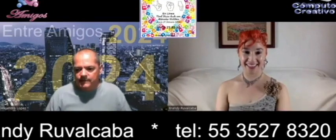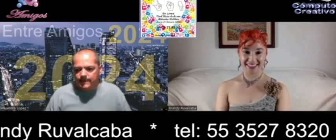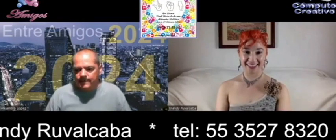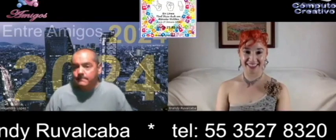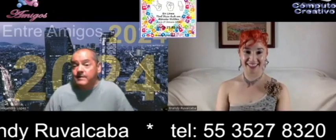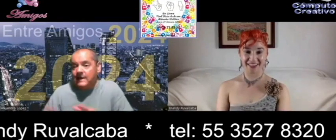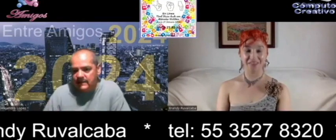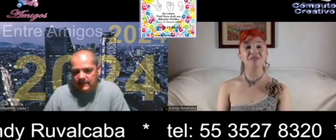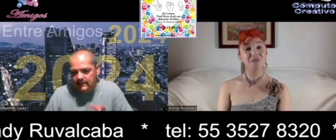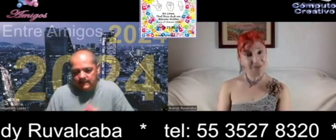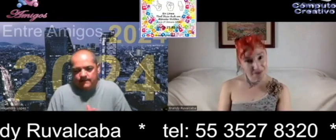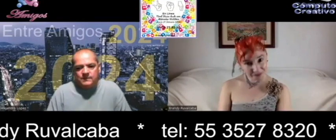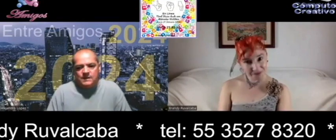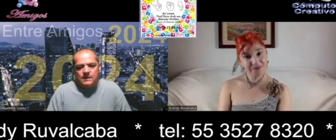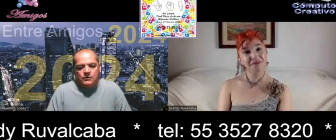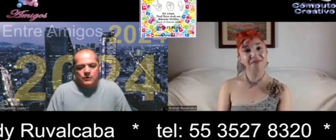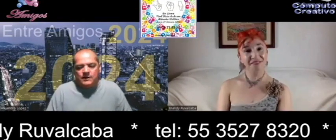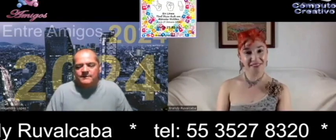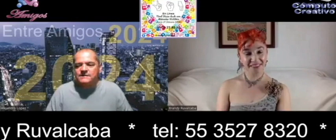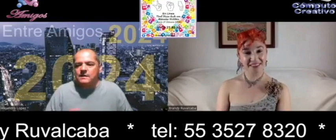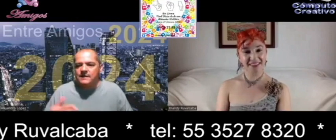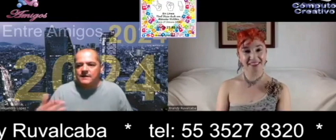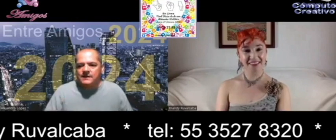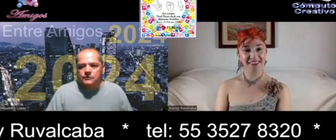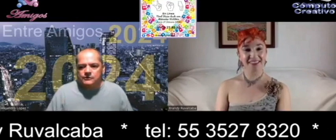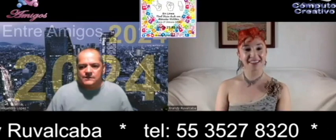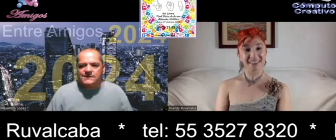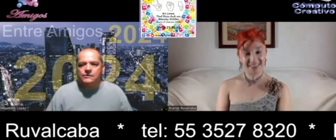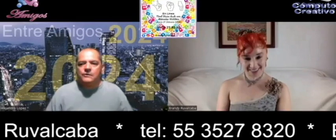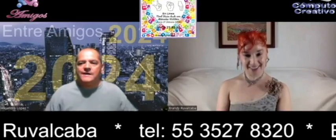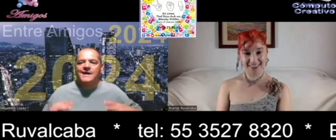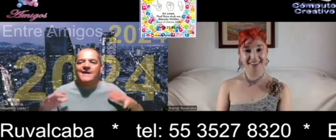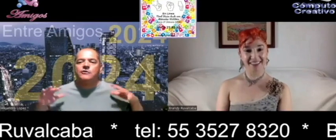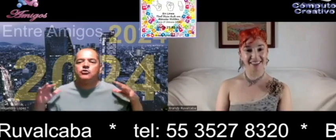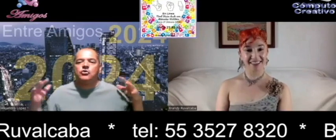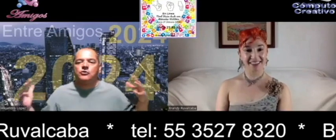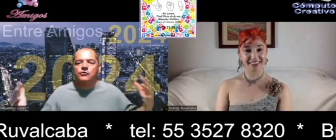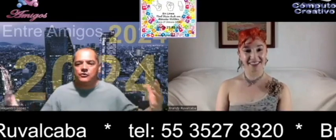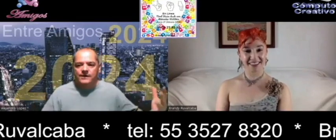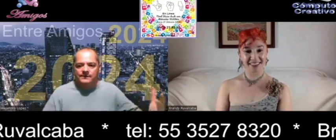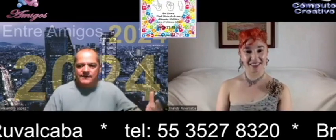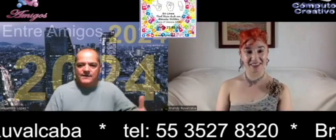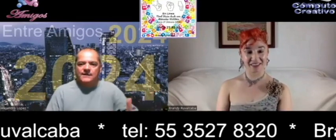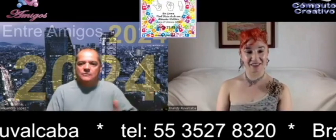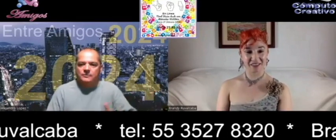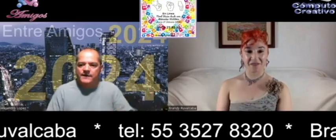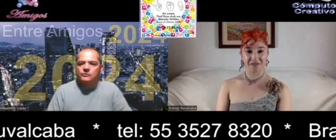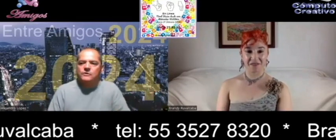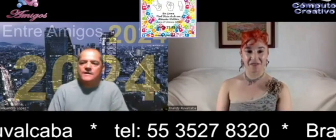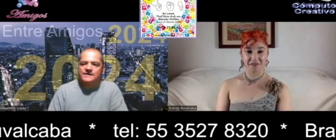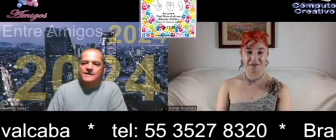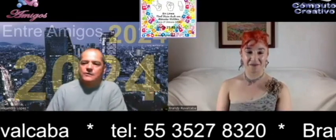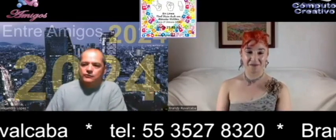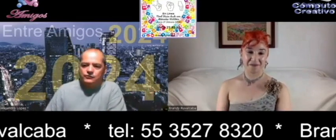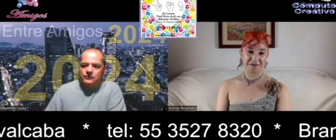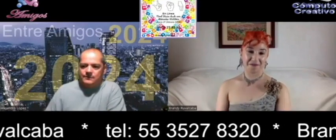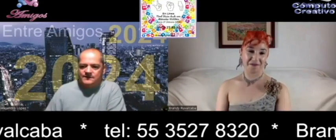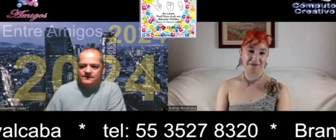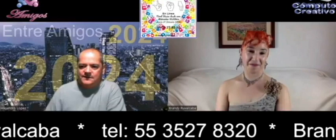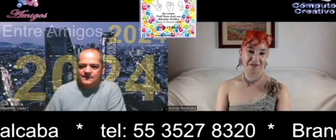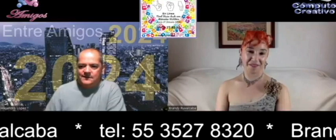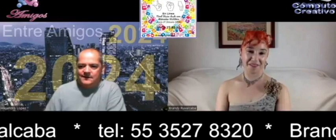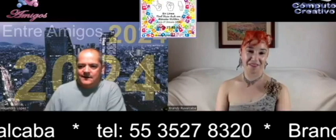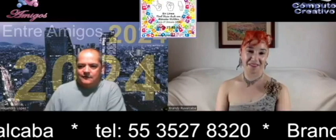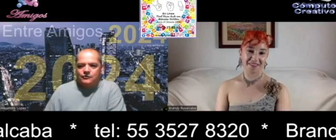Beethoven, de Paganini, no nada más te habla de ellos, sino de el entorno que había en el momento en que hicieron sus